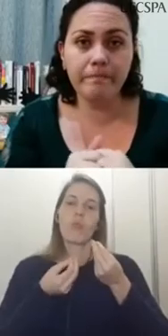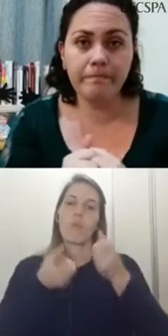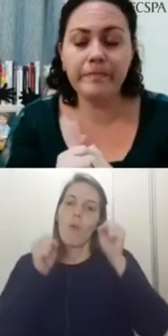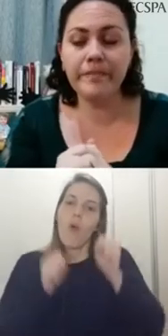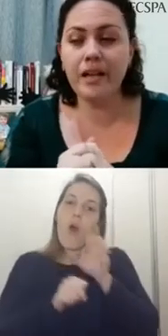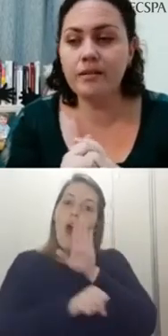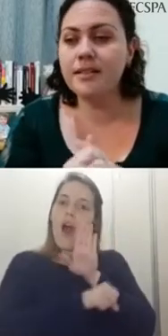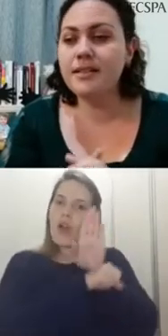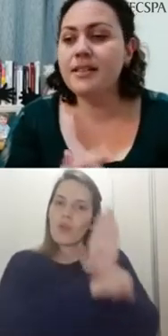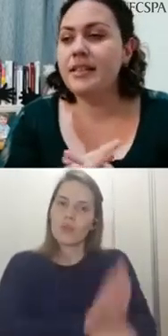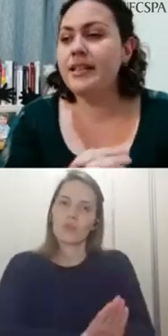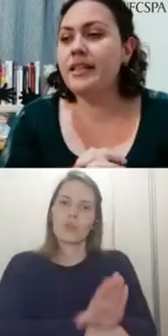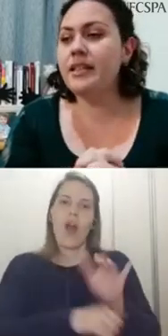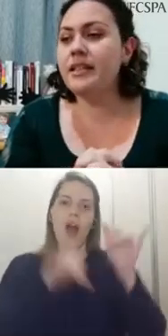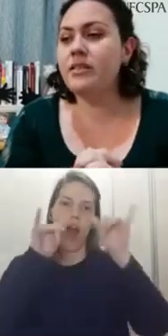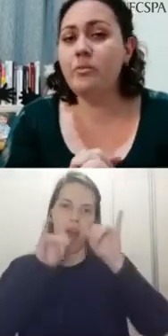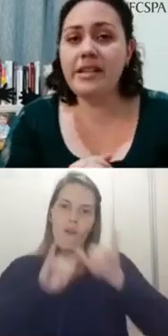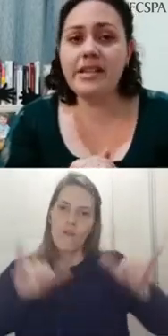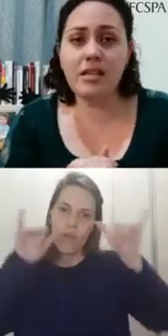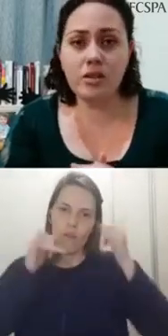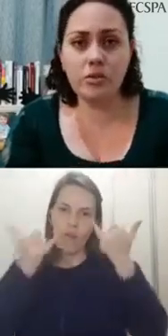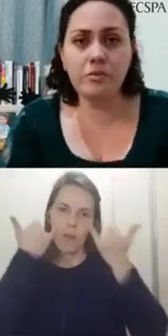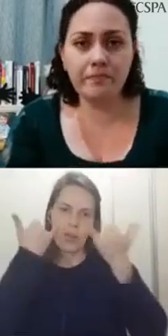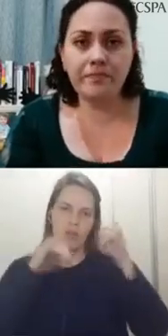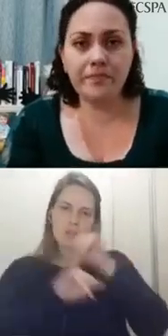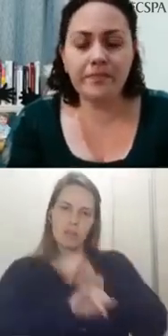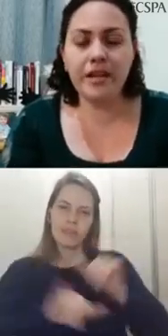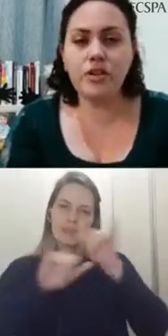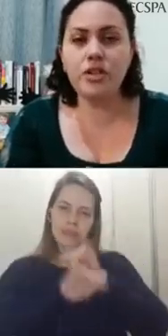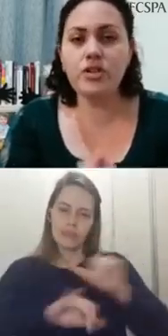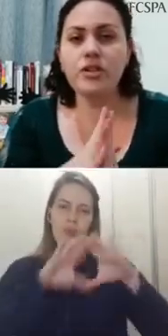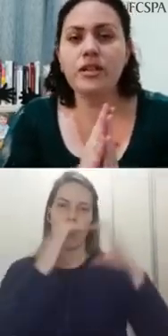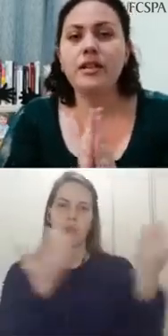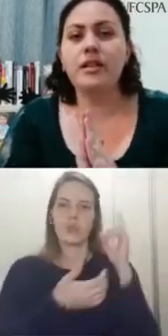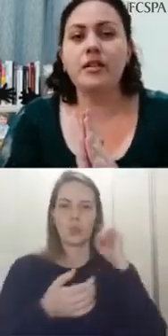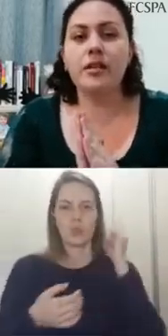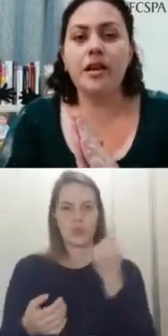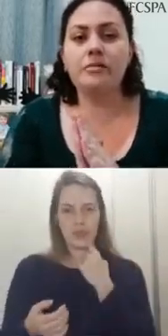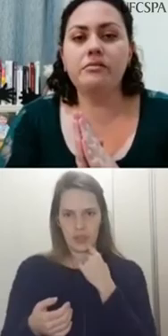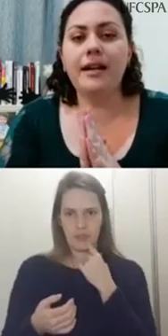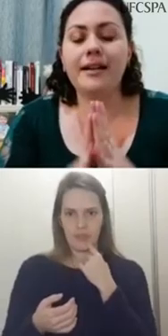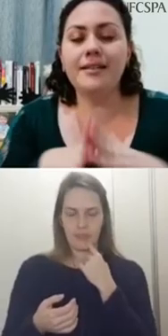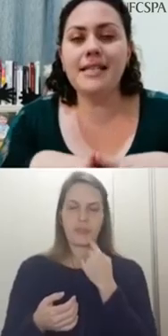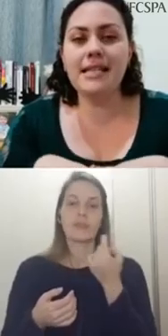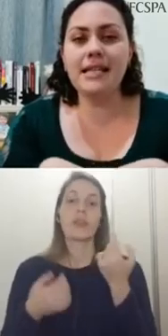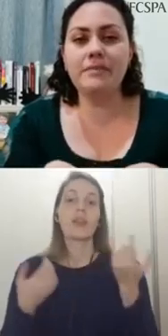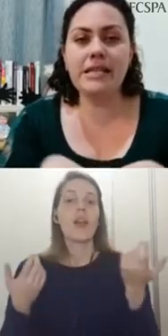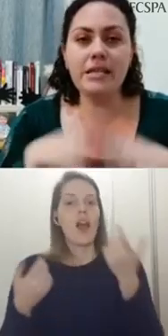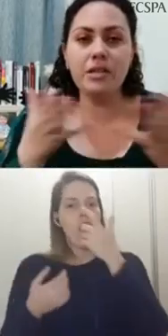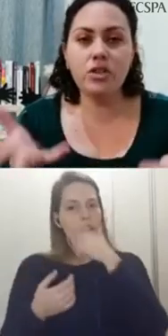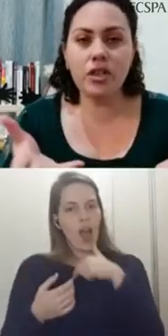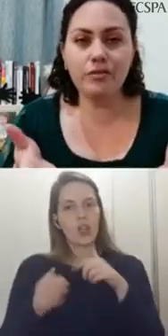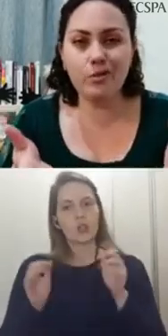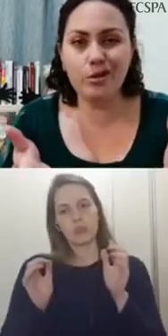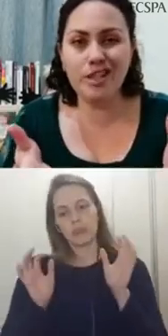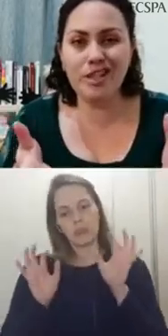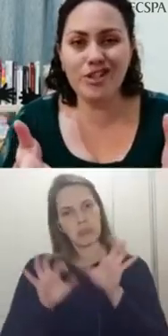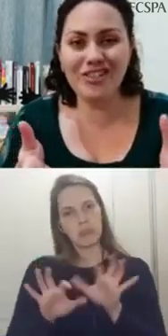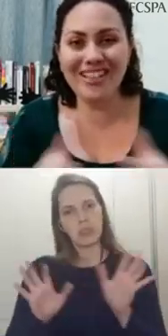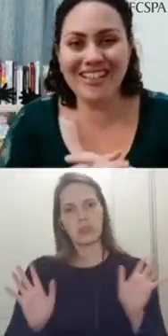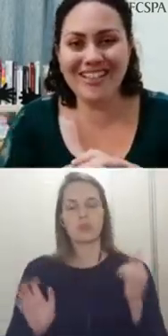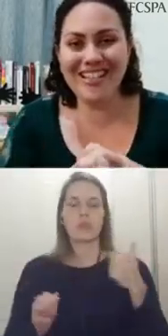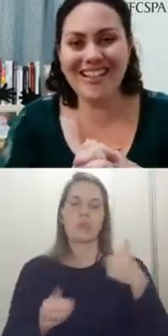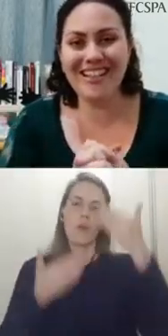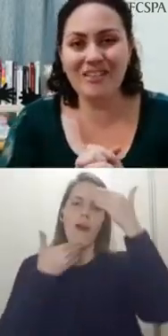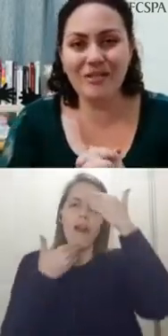surda. Tá? E no mais é isso, tá, gente? Eu quero agradecer imensamente quem ficou nos